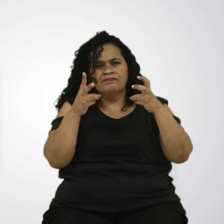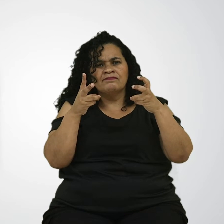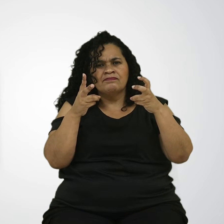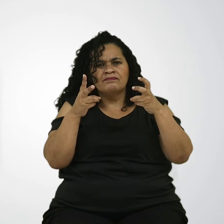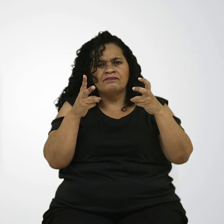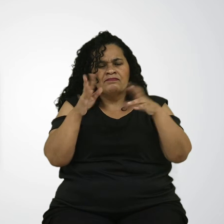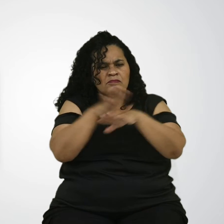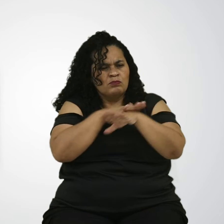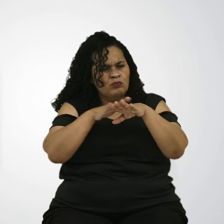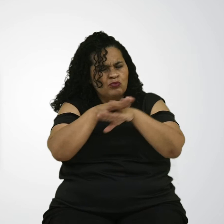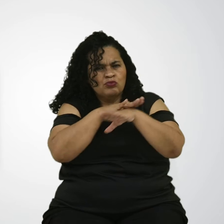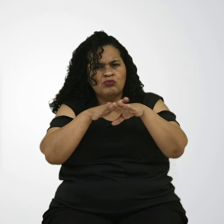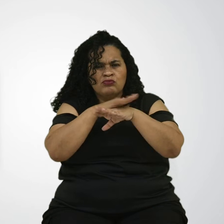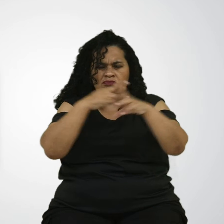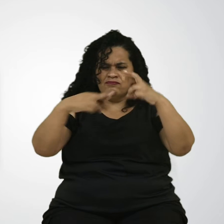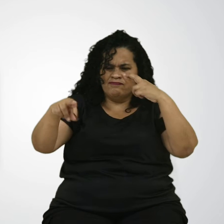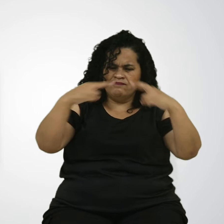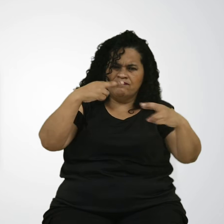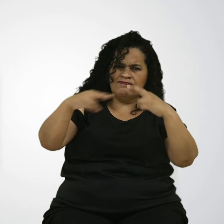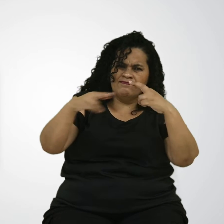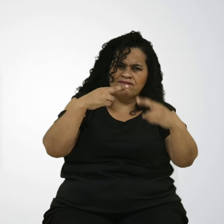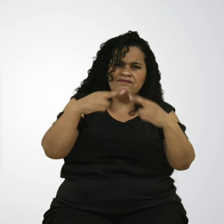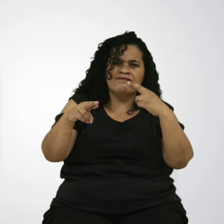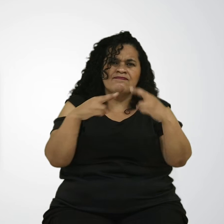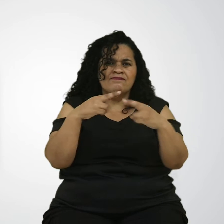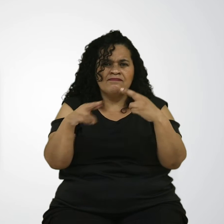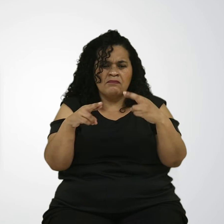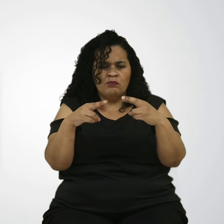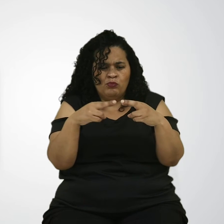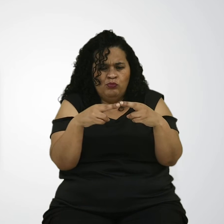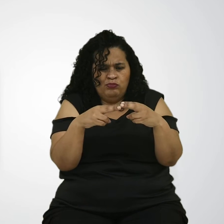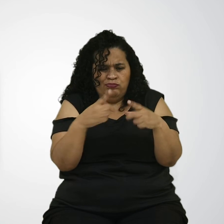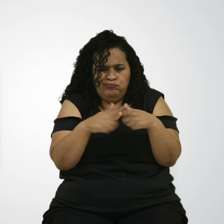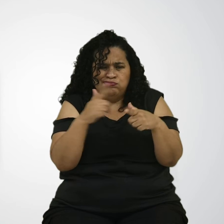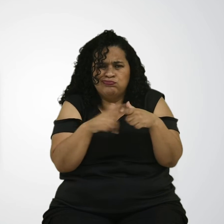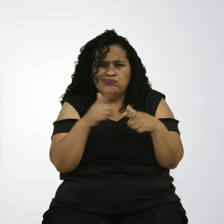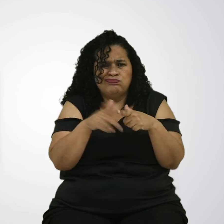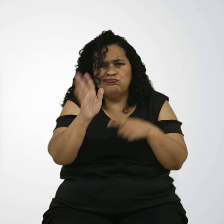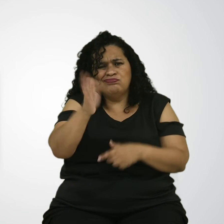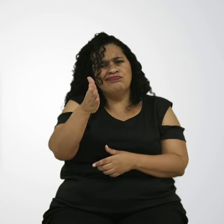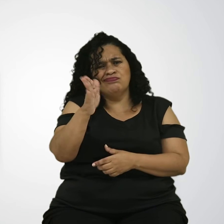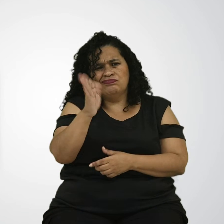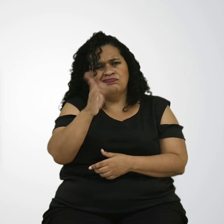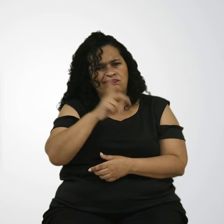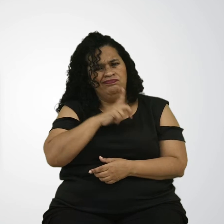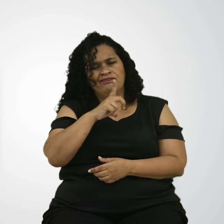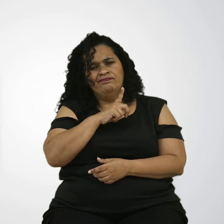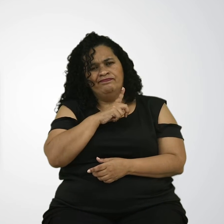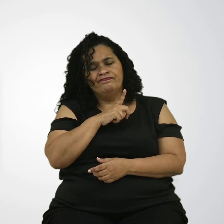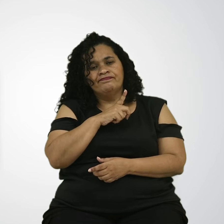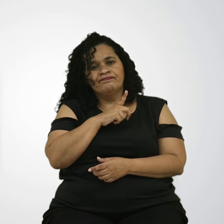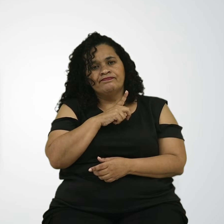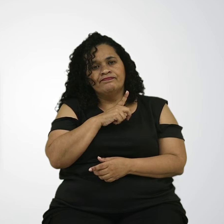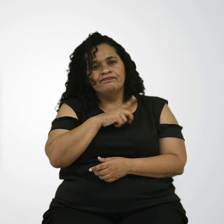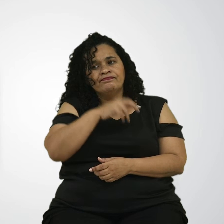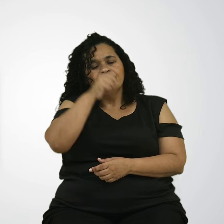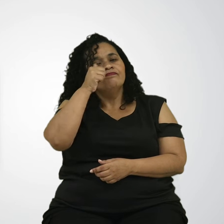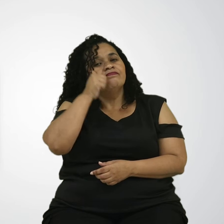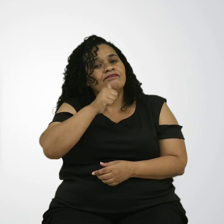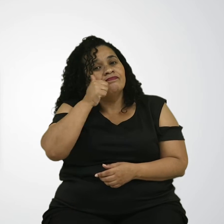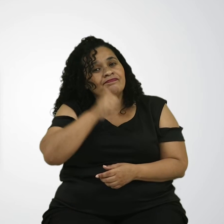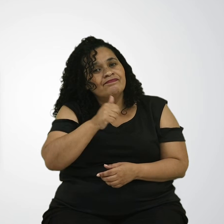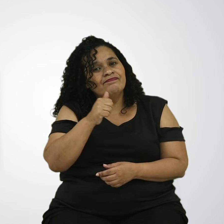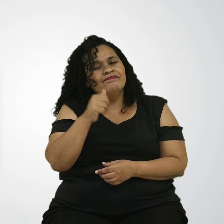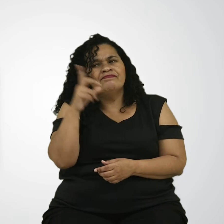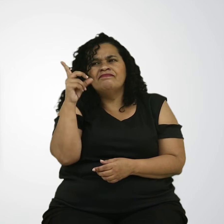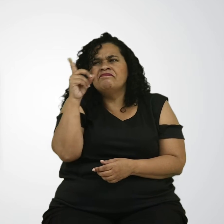de um relacionamento que é disfuncional. Exatamente. Já tem outros problemas lá. Exatamente. Então, assim, nenhuma mulher terá